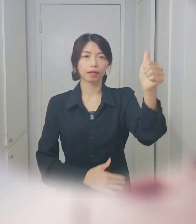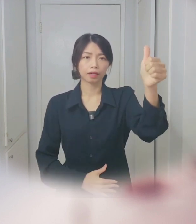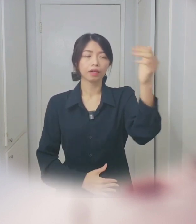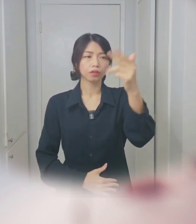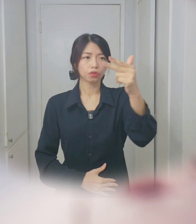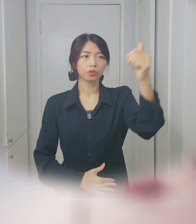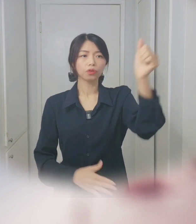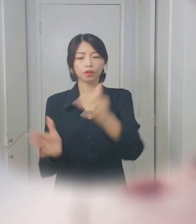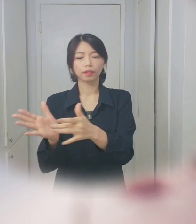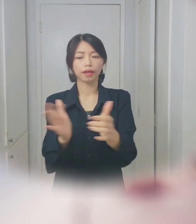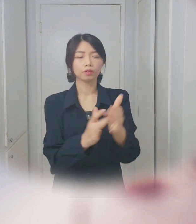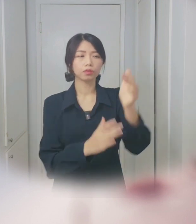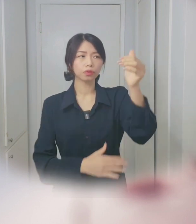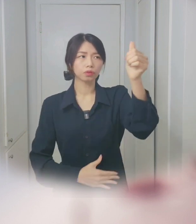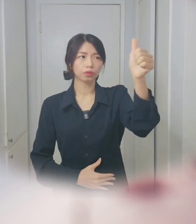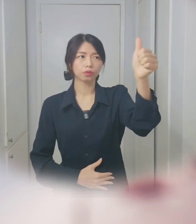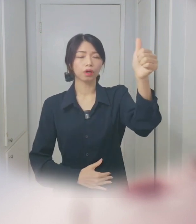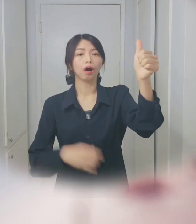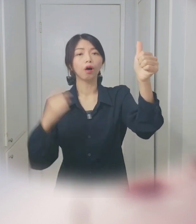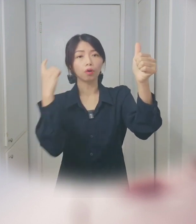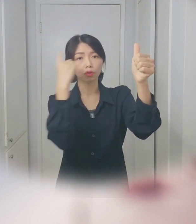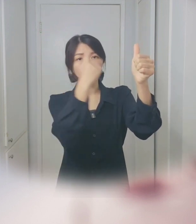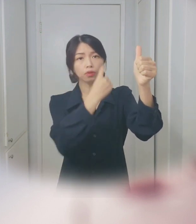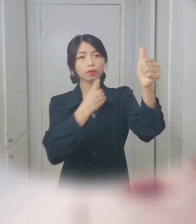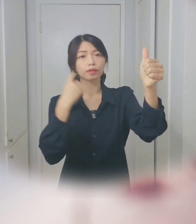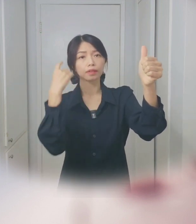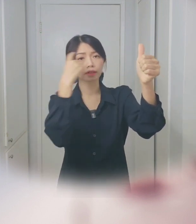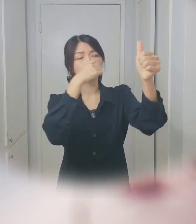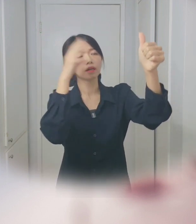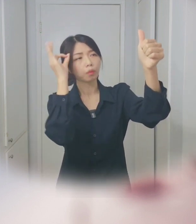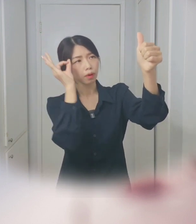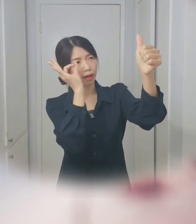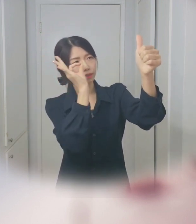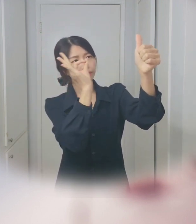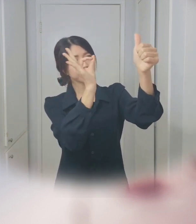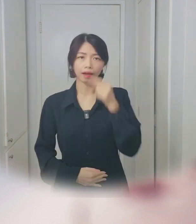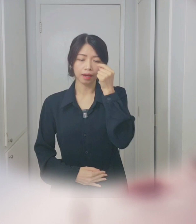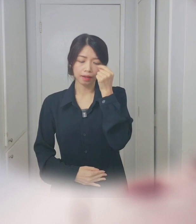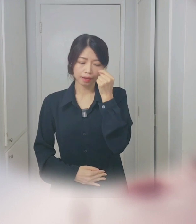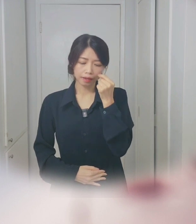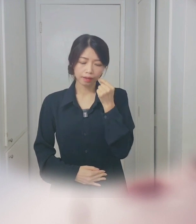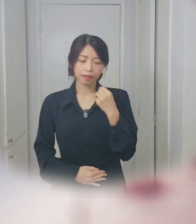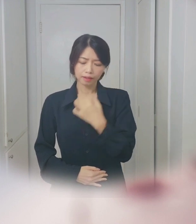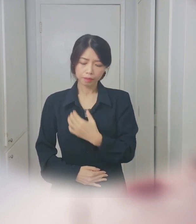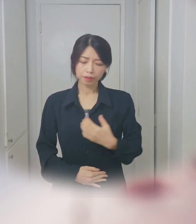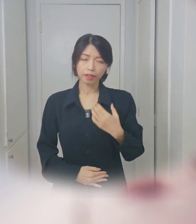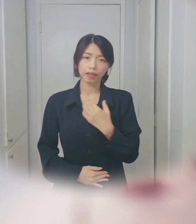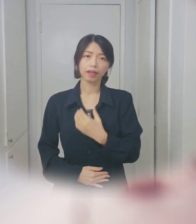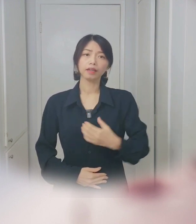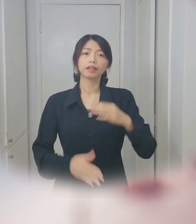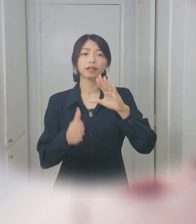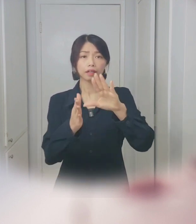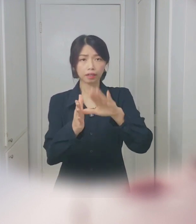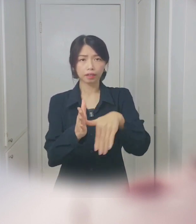주 예수 얼굴 보라 슬플